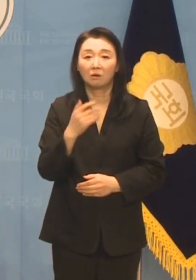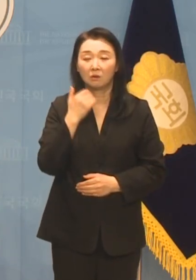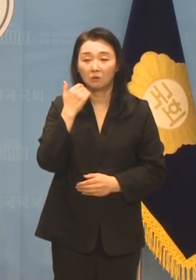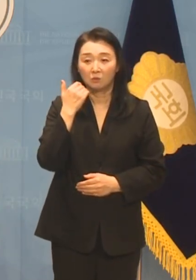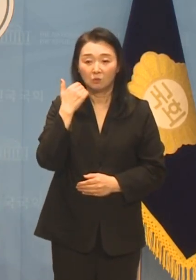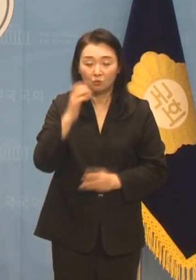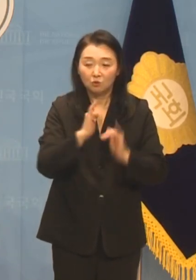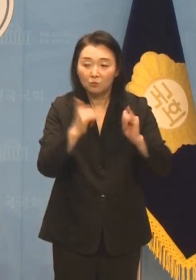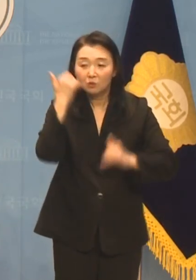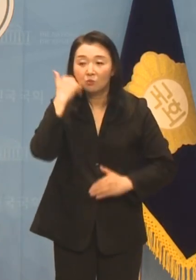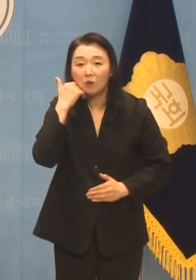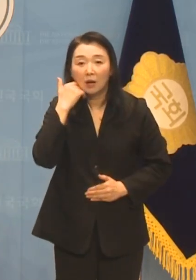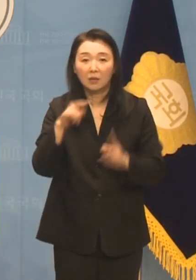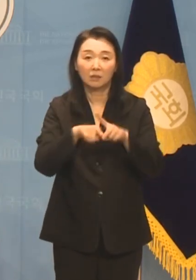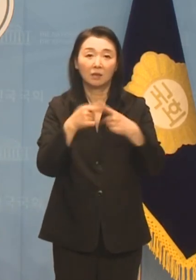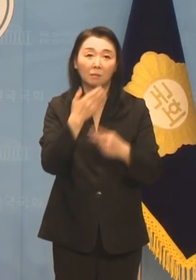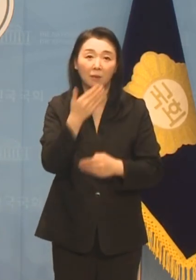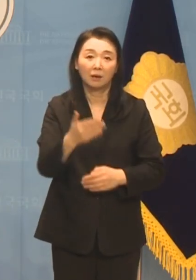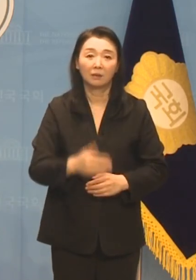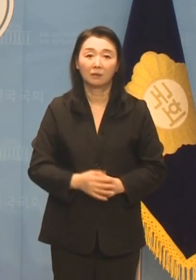국민이 납득하겠습니까?